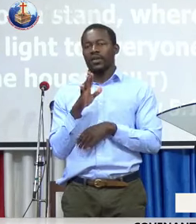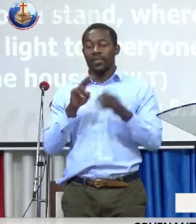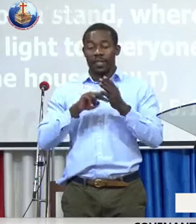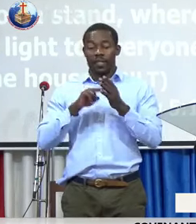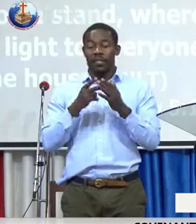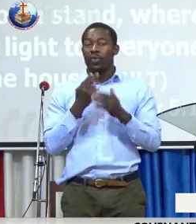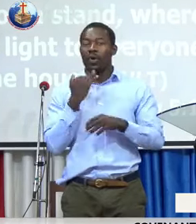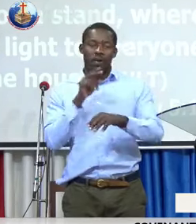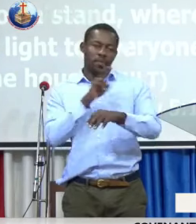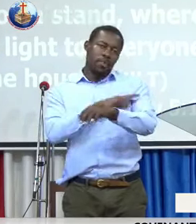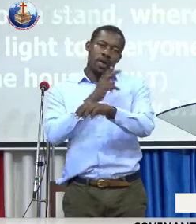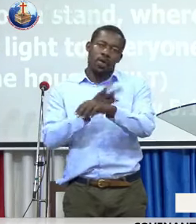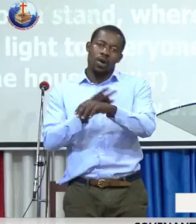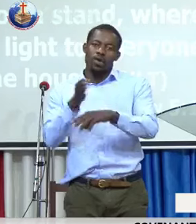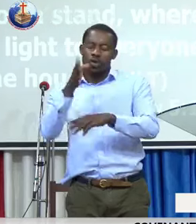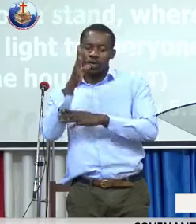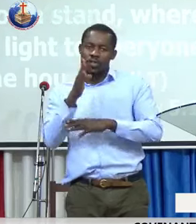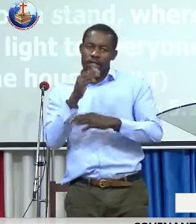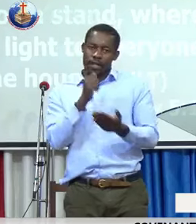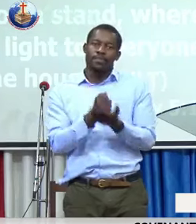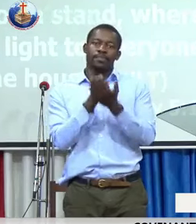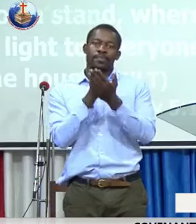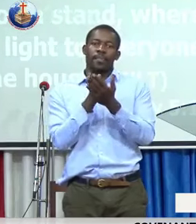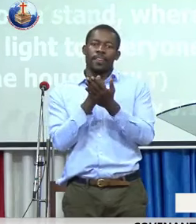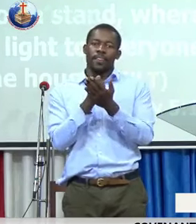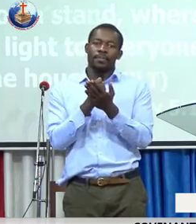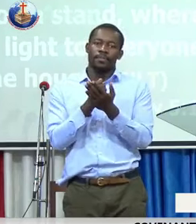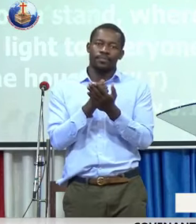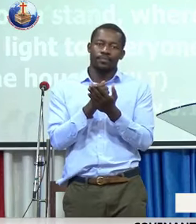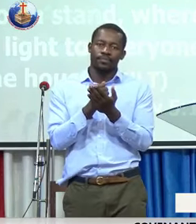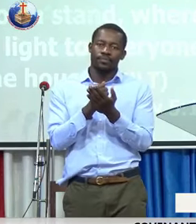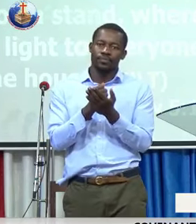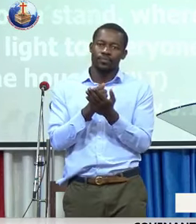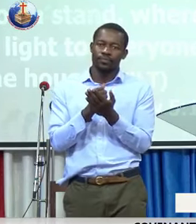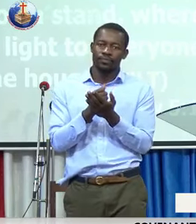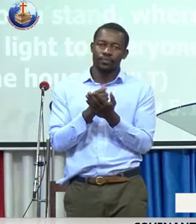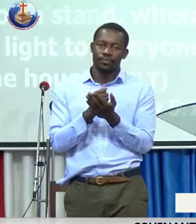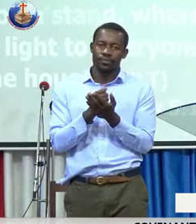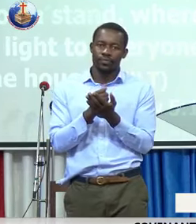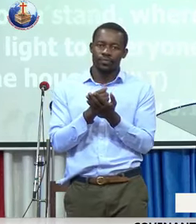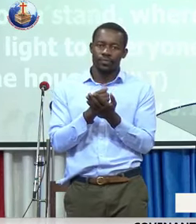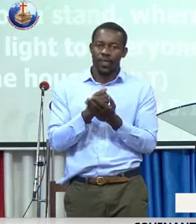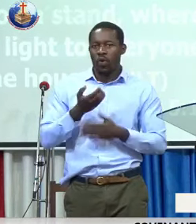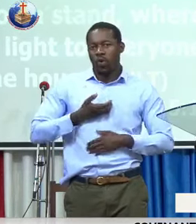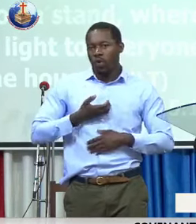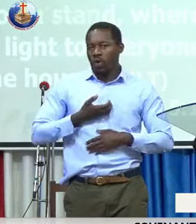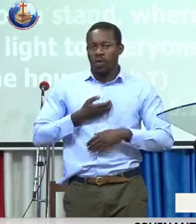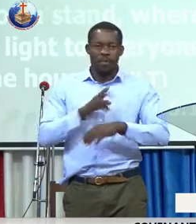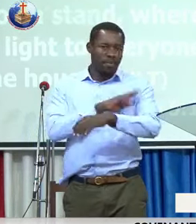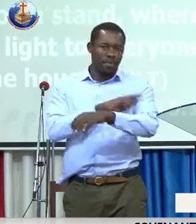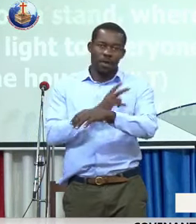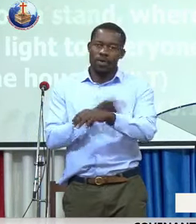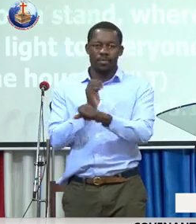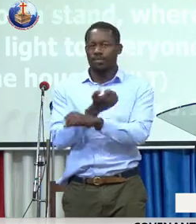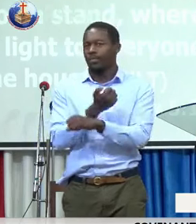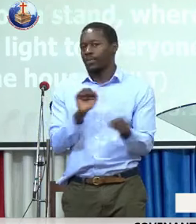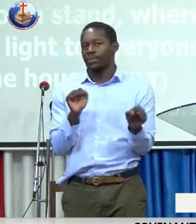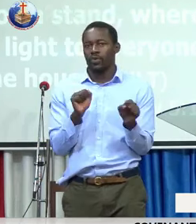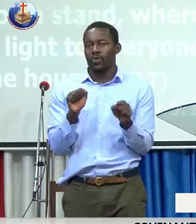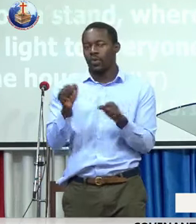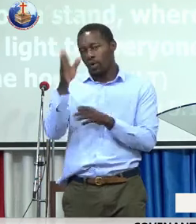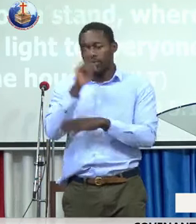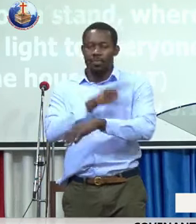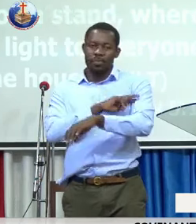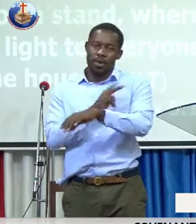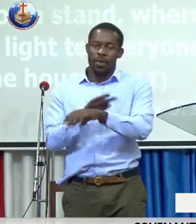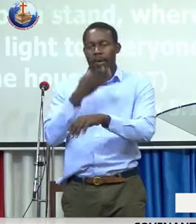of God to do it. Kumaanisha tuhitaji nguvu za Mungu kufanya hivyo. In our own natural humanity, we cannot do it. Katika hali